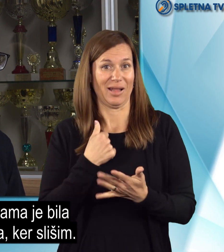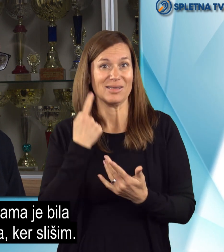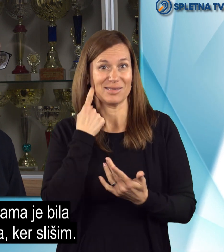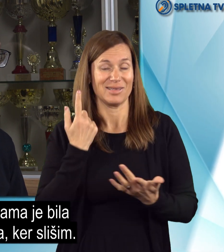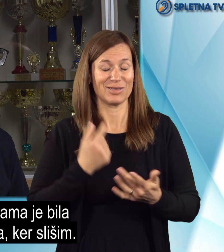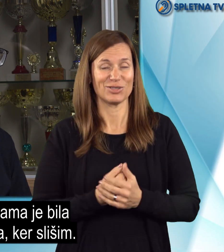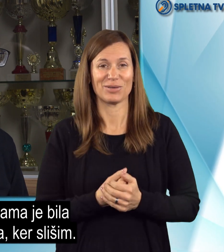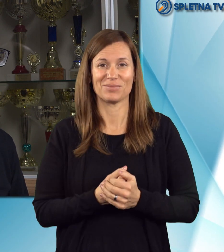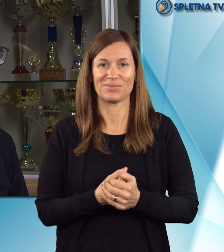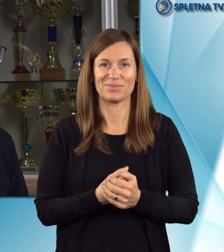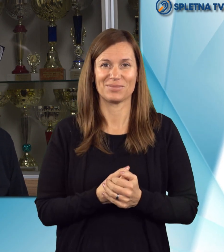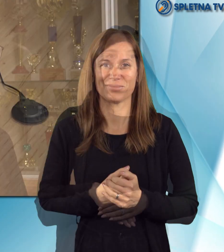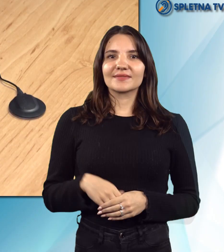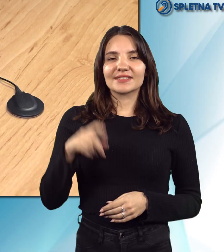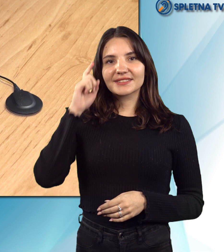slišim.